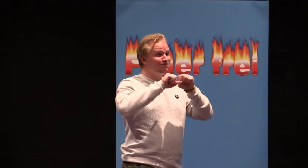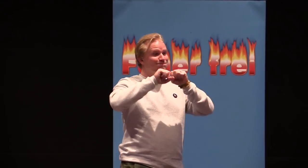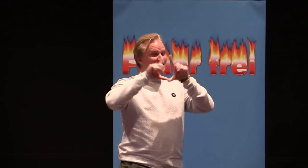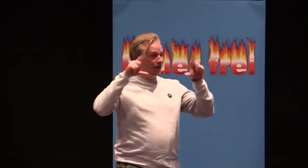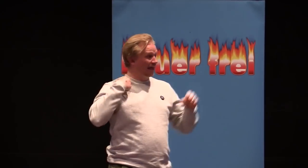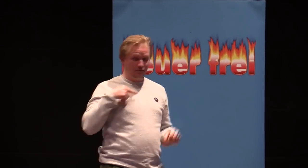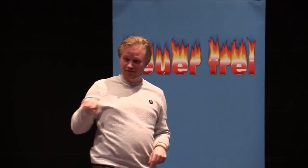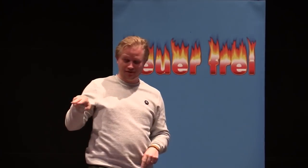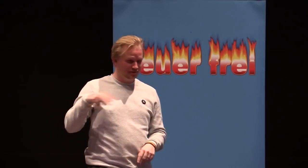Schwierig.